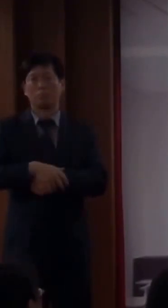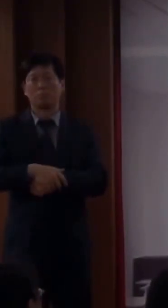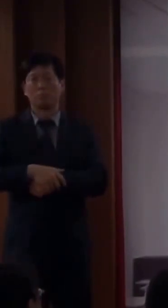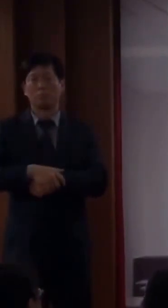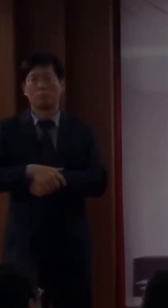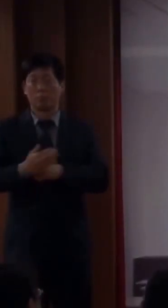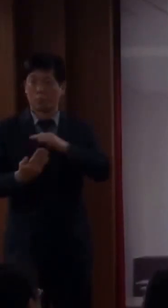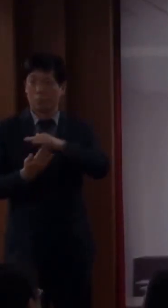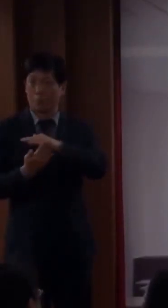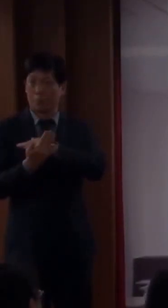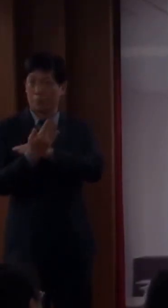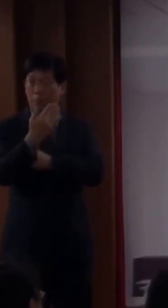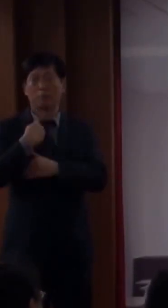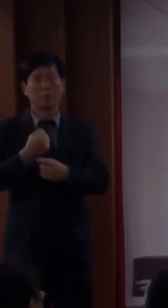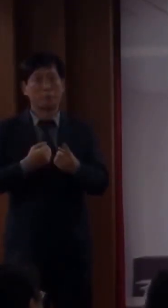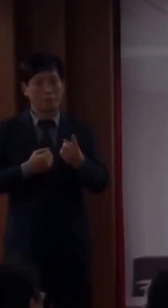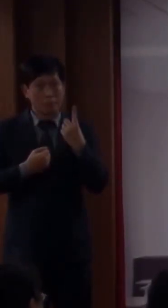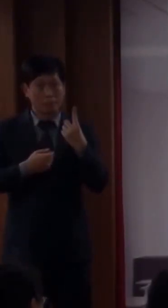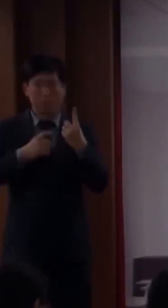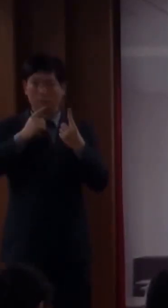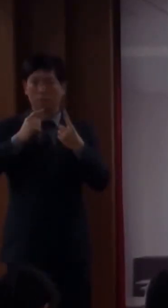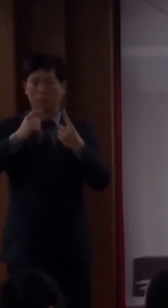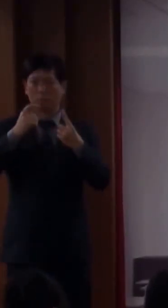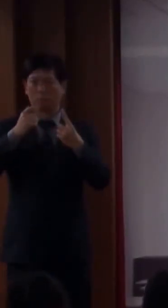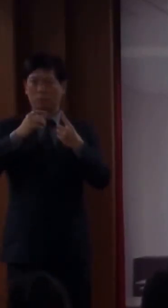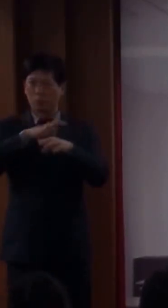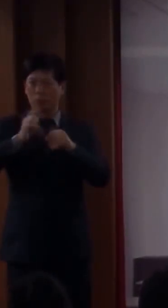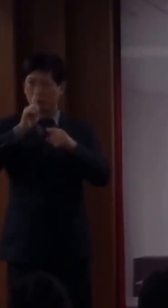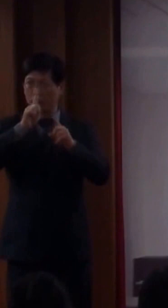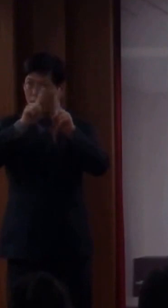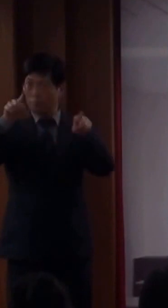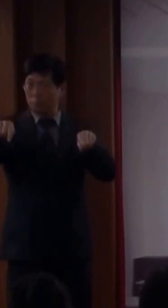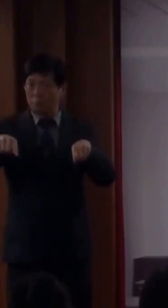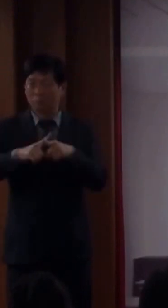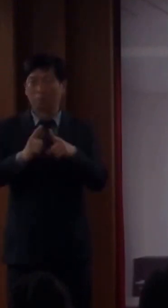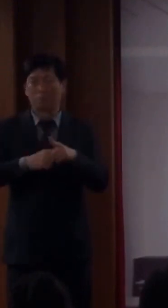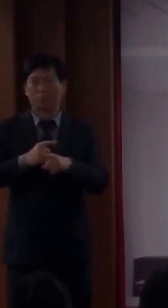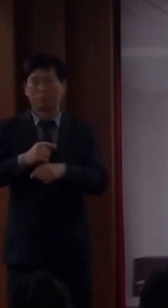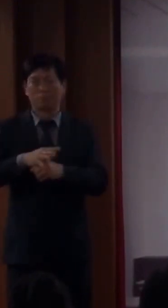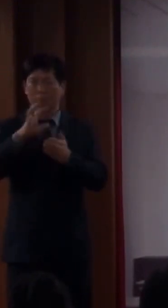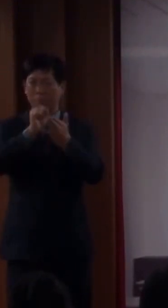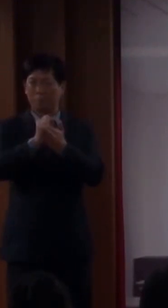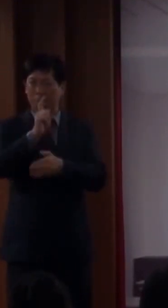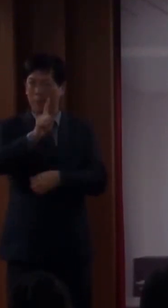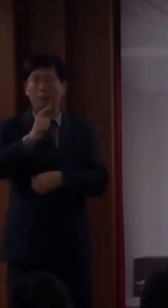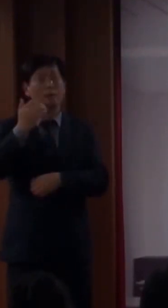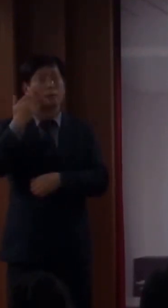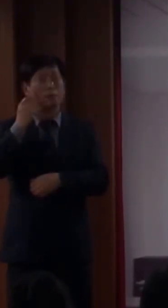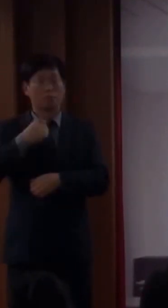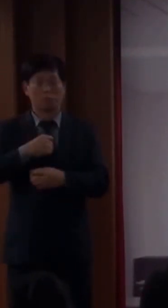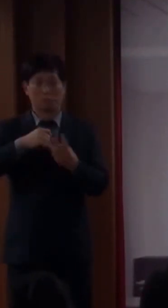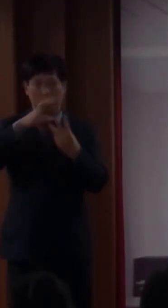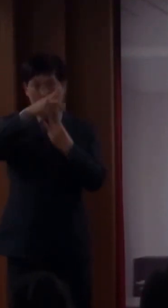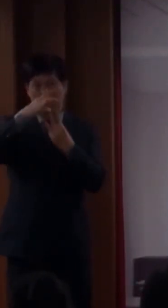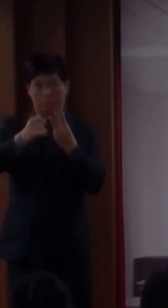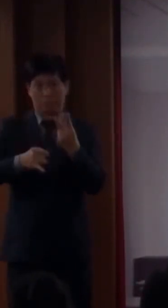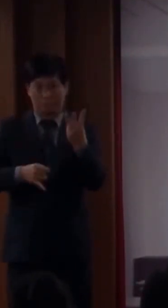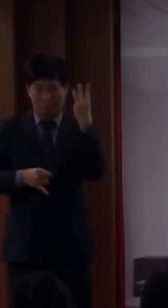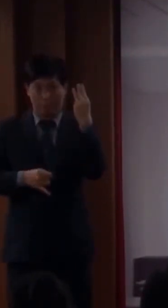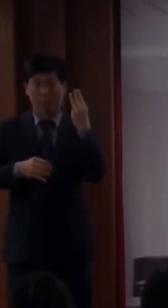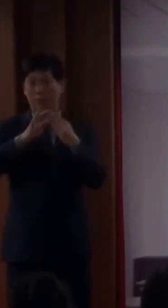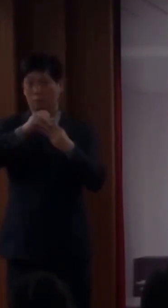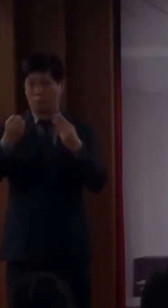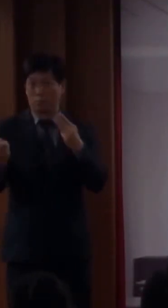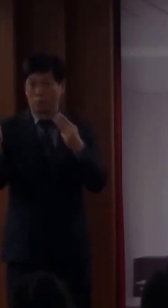列印的时候呢，每一笔的税额会列出一张的缴纳单，所以如果你选了3笔，它就会列印